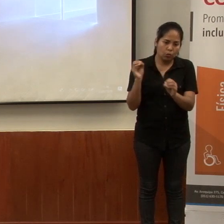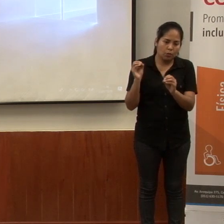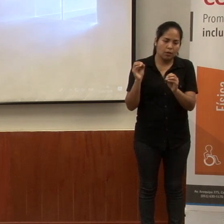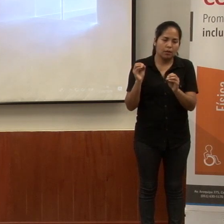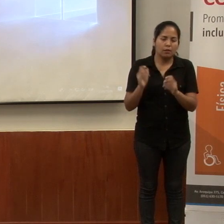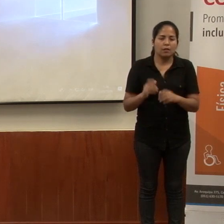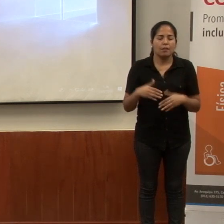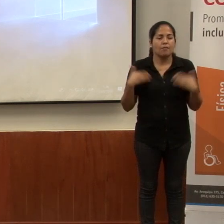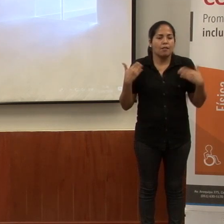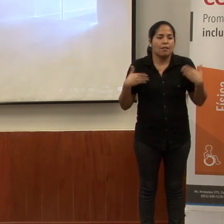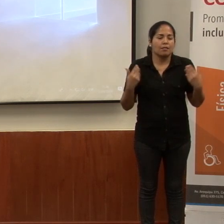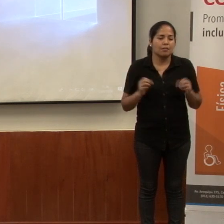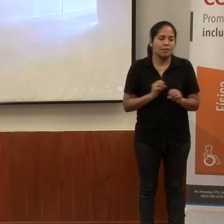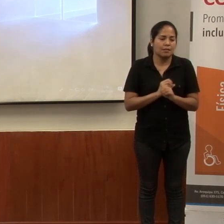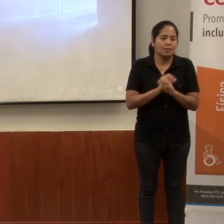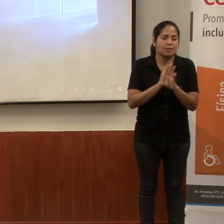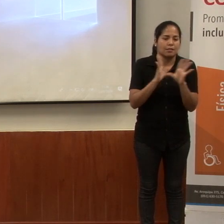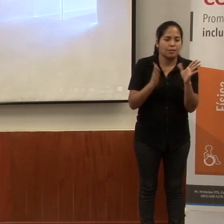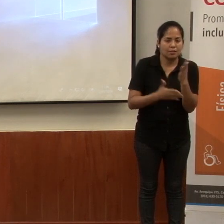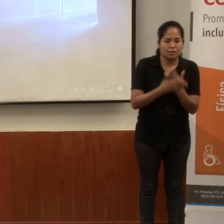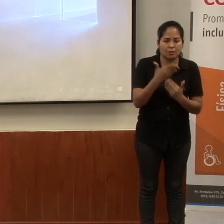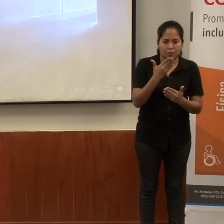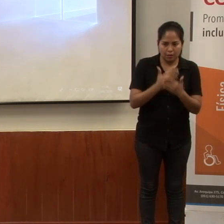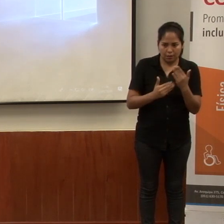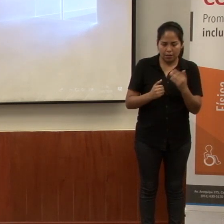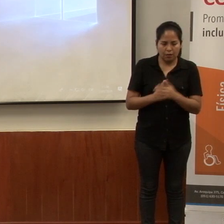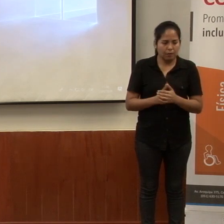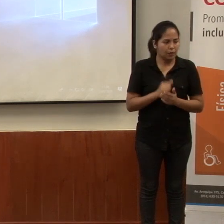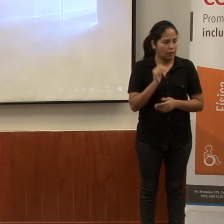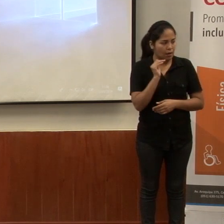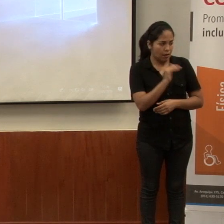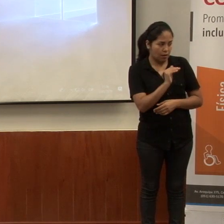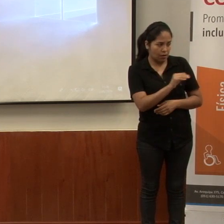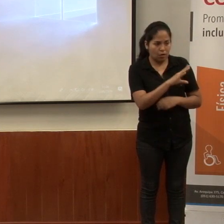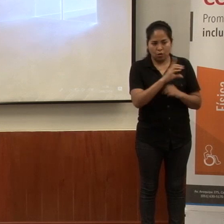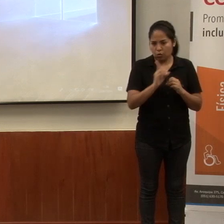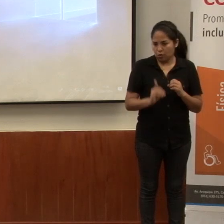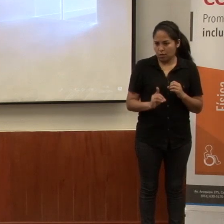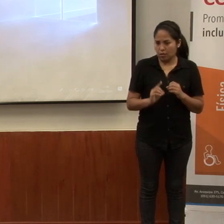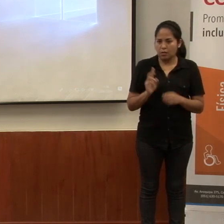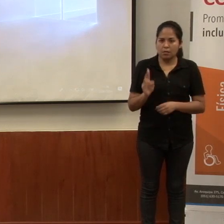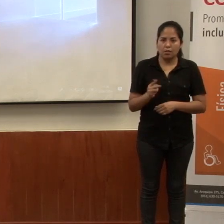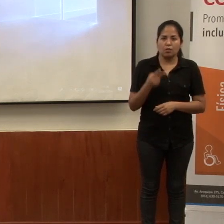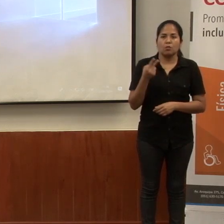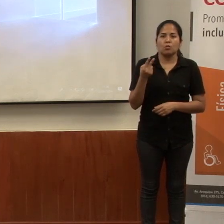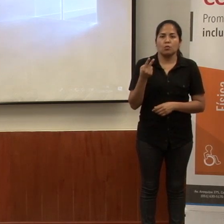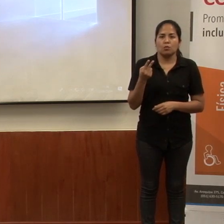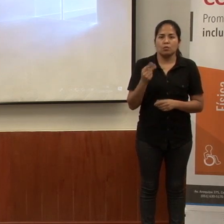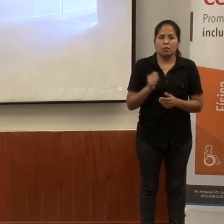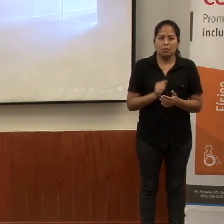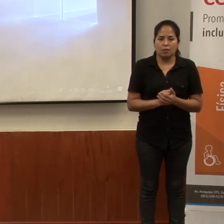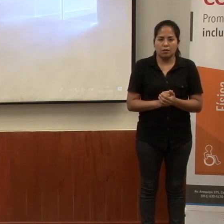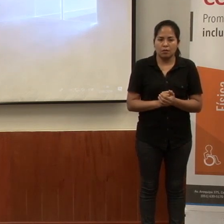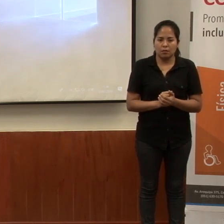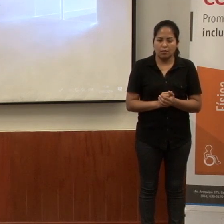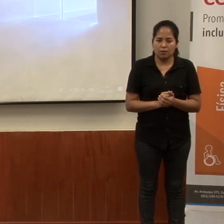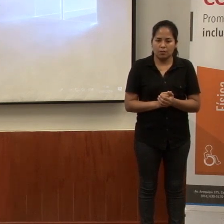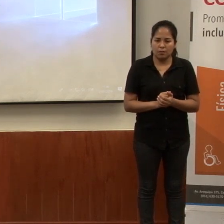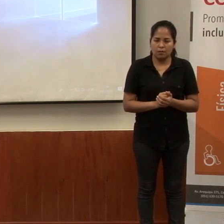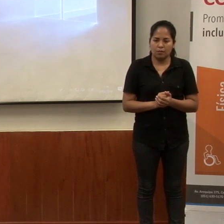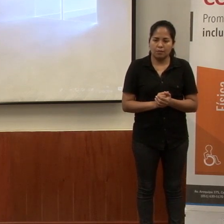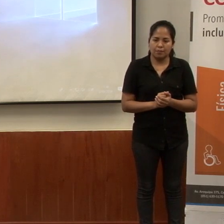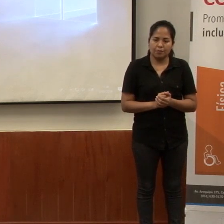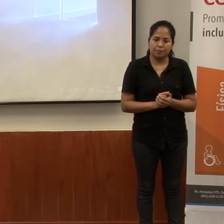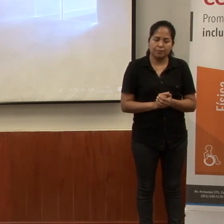nuestro día de personas con discapacidad, y hemos quedado con el CONADIS que vamos a hacer la segunda versión de lo que hicimos el año pasado. Los sectores vienen a